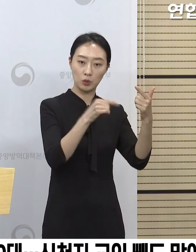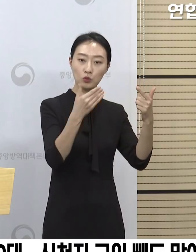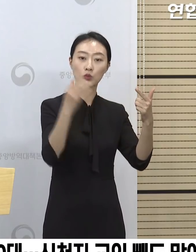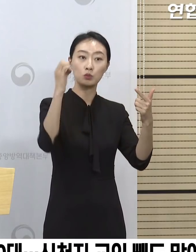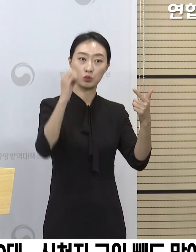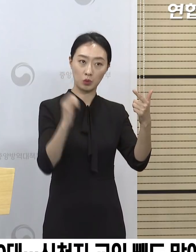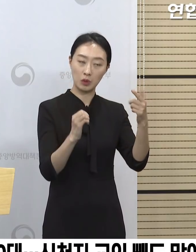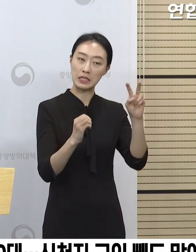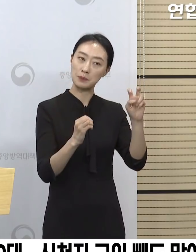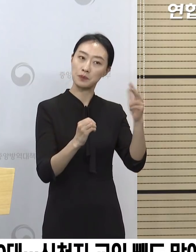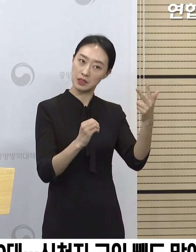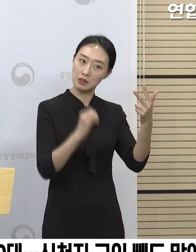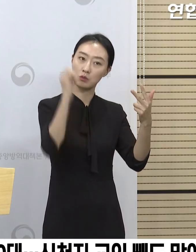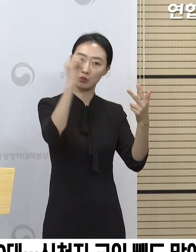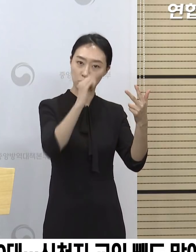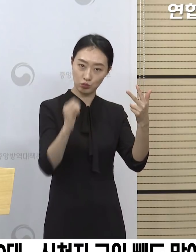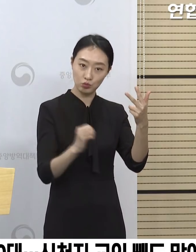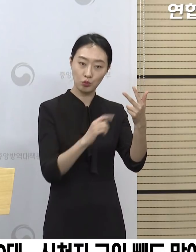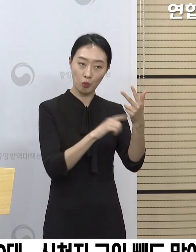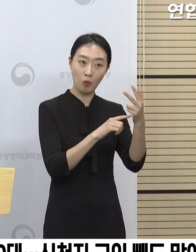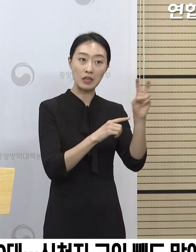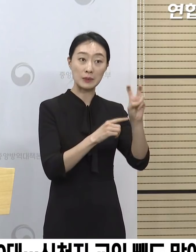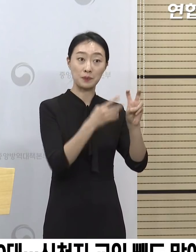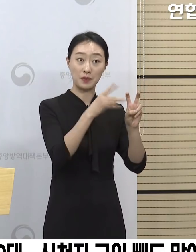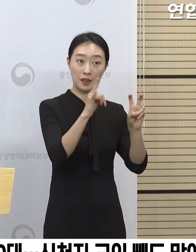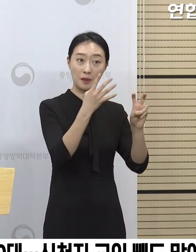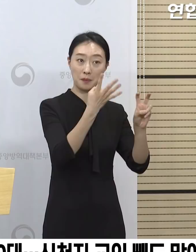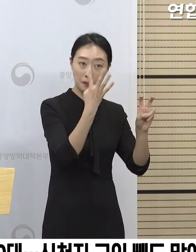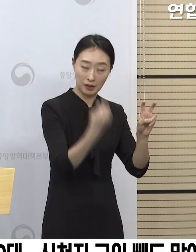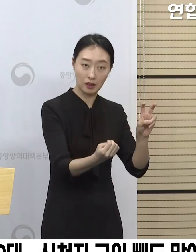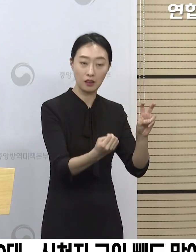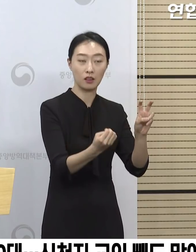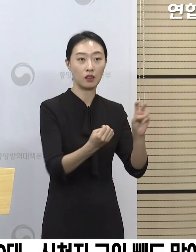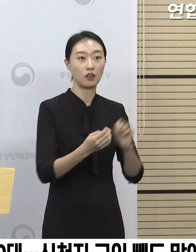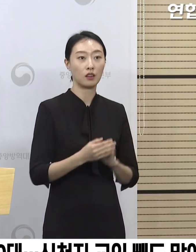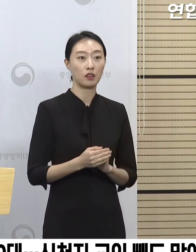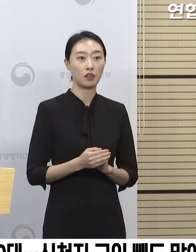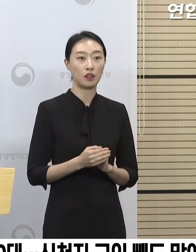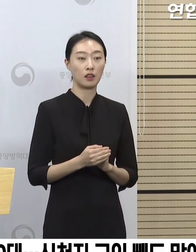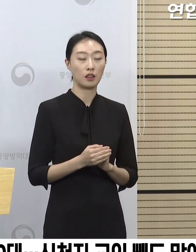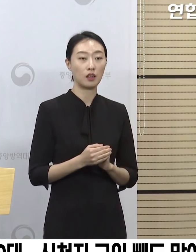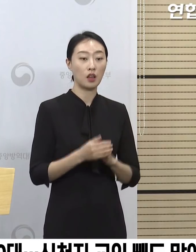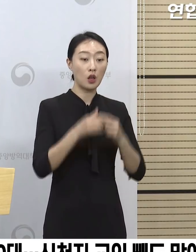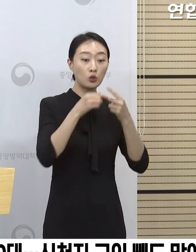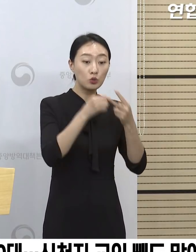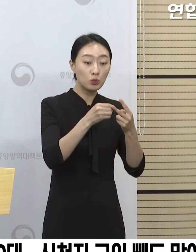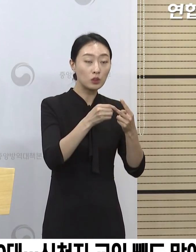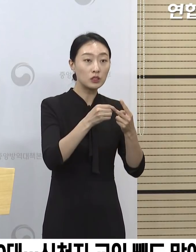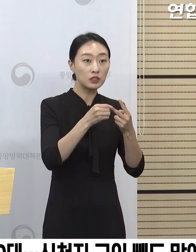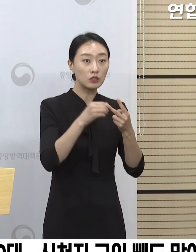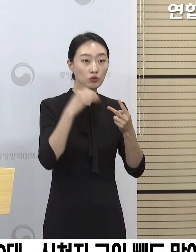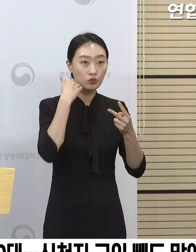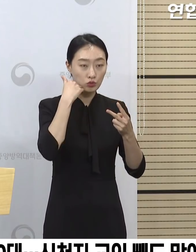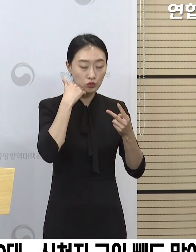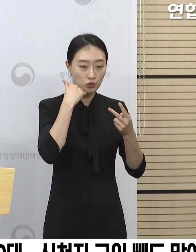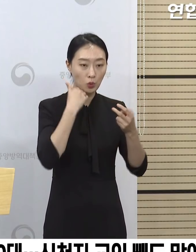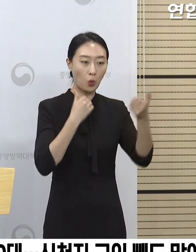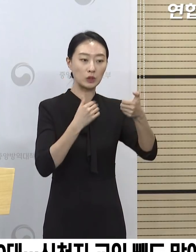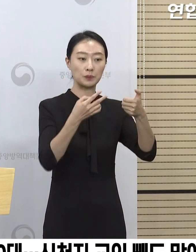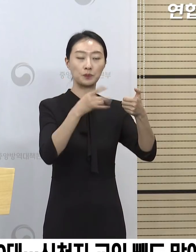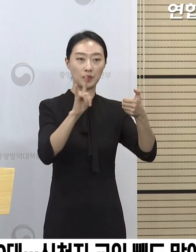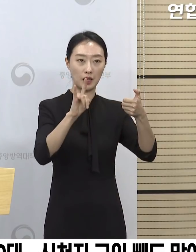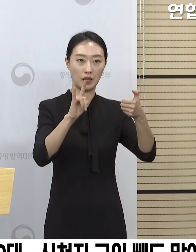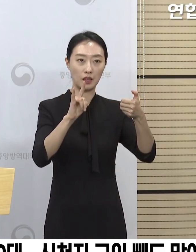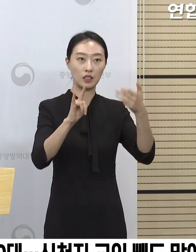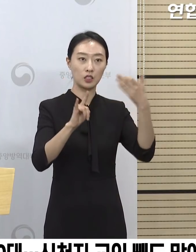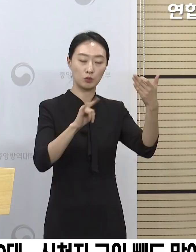26.9%니까 27%로 20대가 많고, 그 다음으로 많은 거가 50대가 한